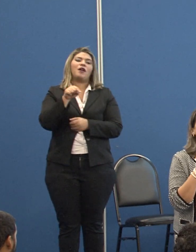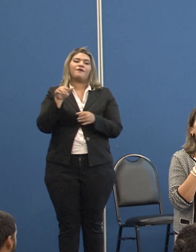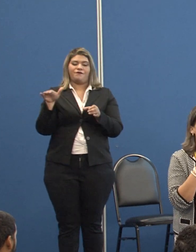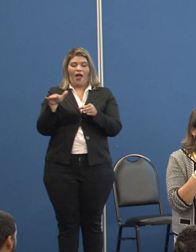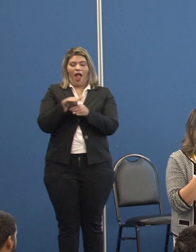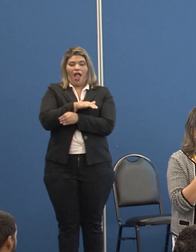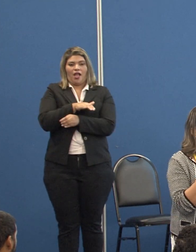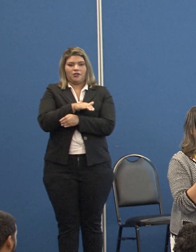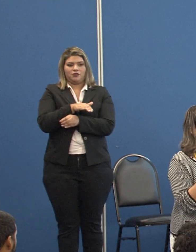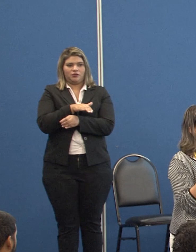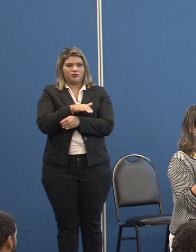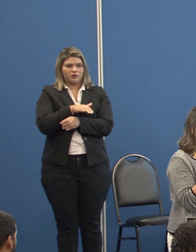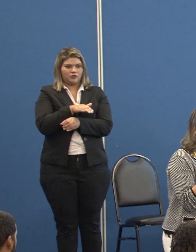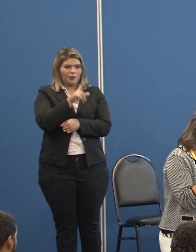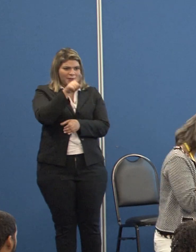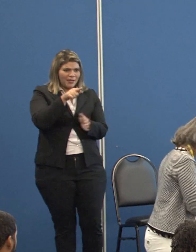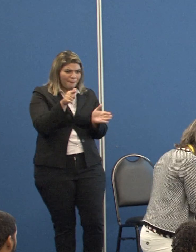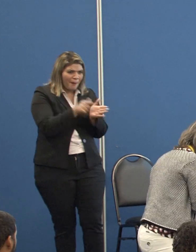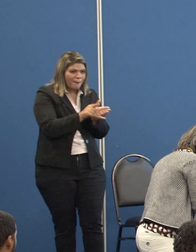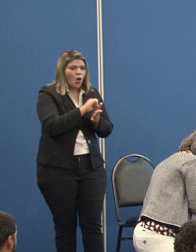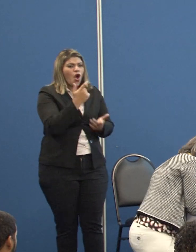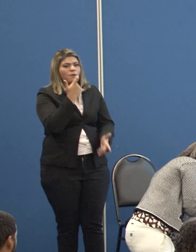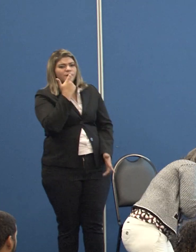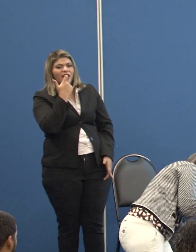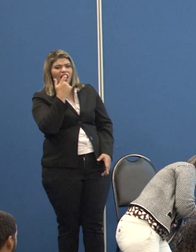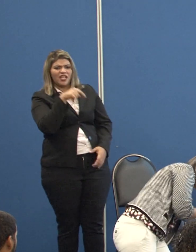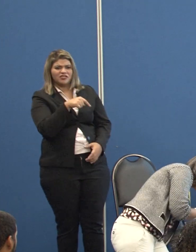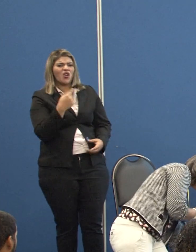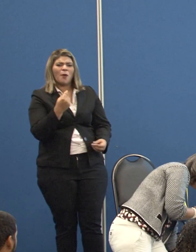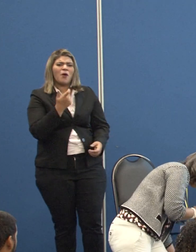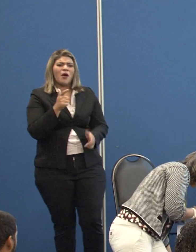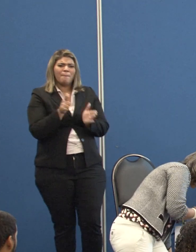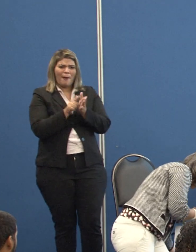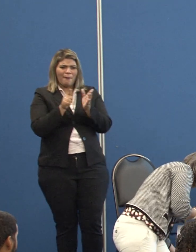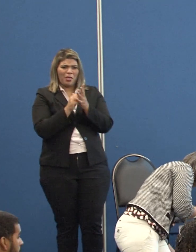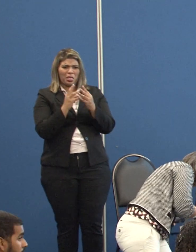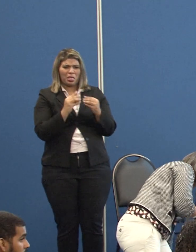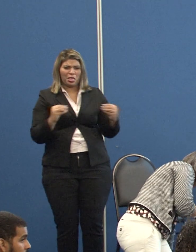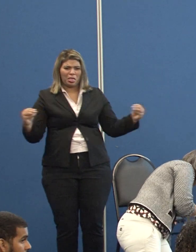Não. Papel. Papel assim, ó.